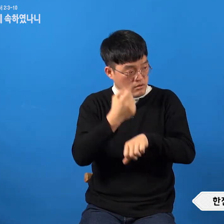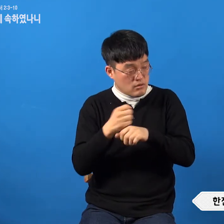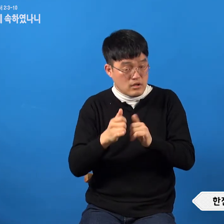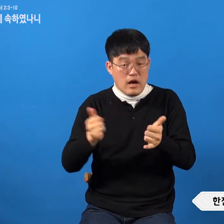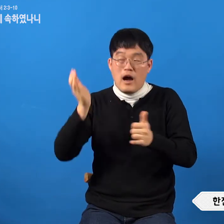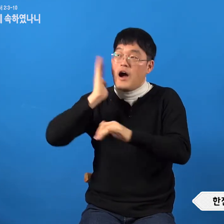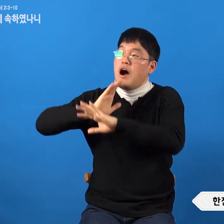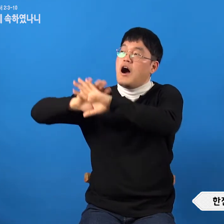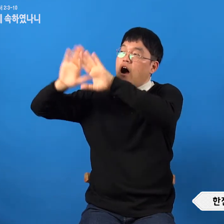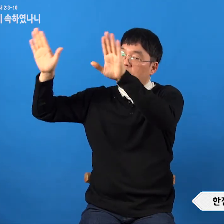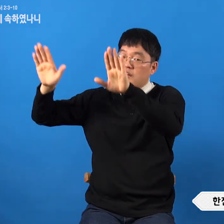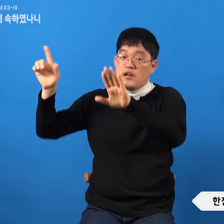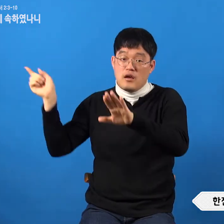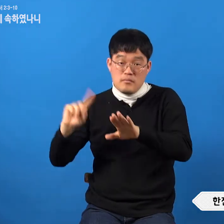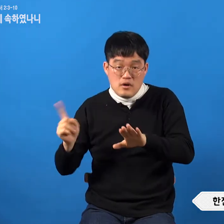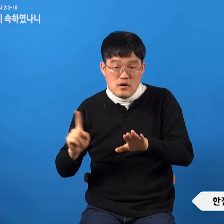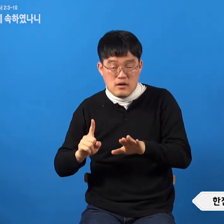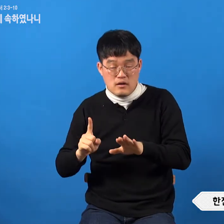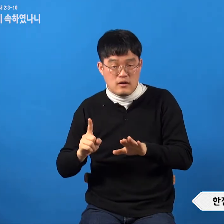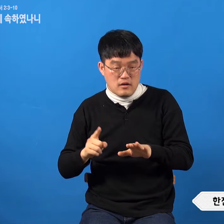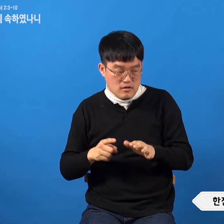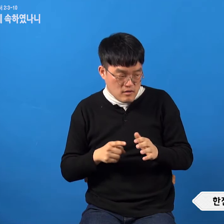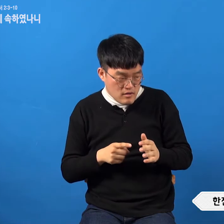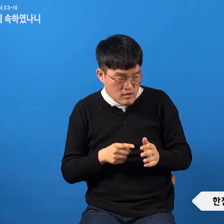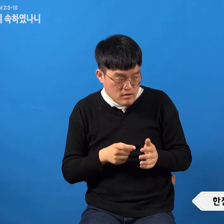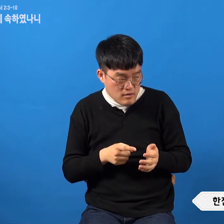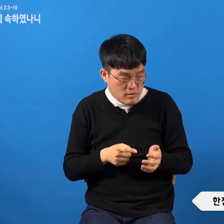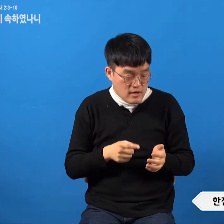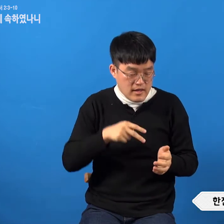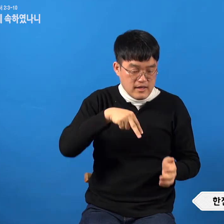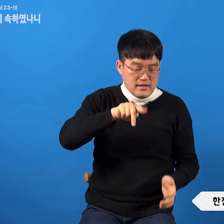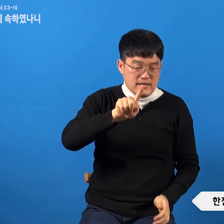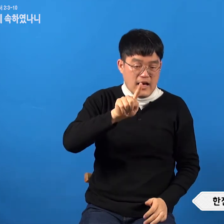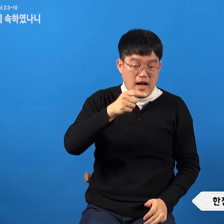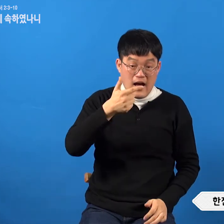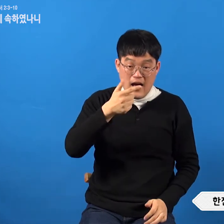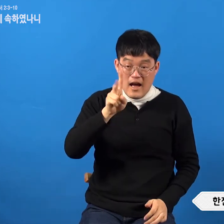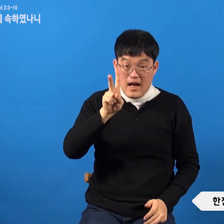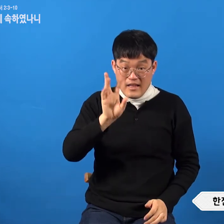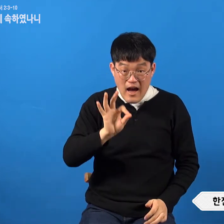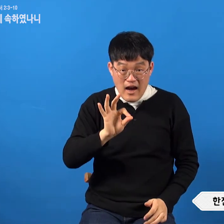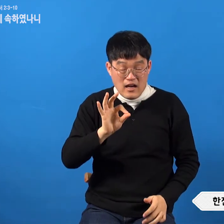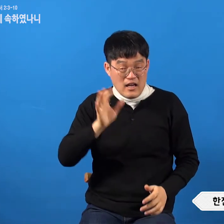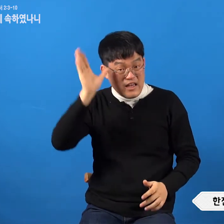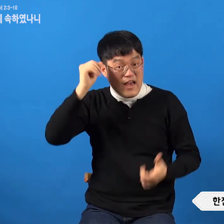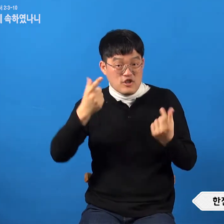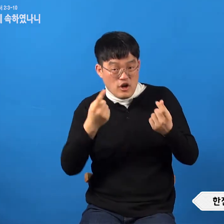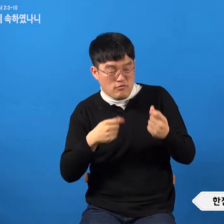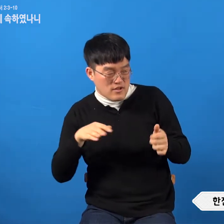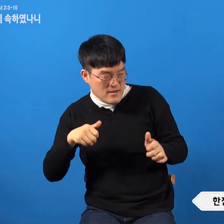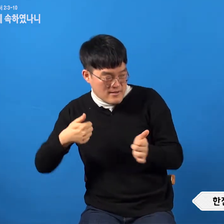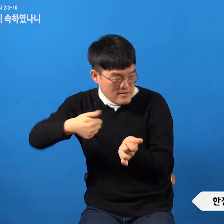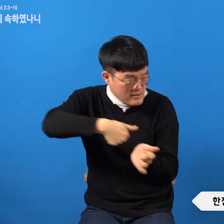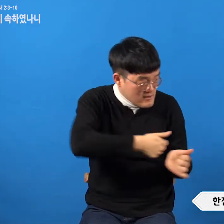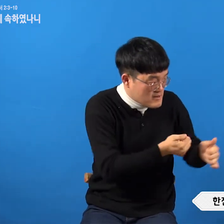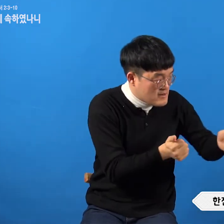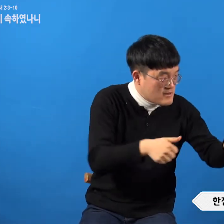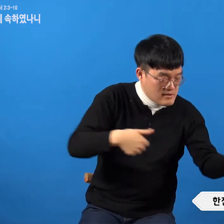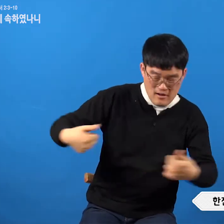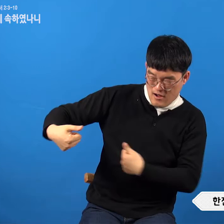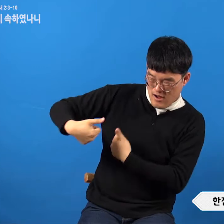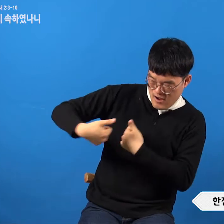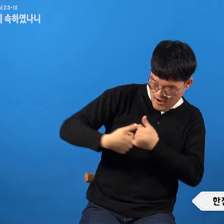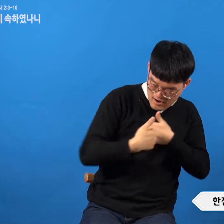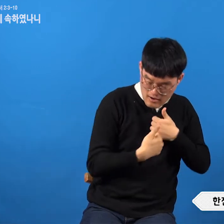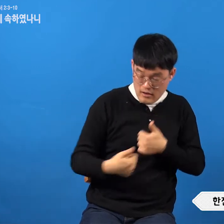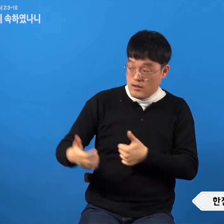불렀습니다. 정말 하나님이 하늘의 사냥개 마냥 우리를 쫓아오셔서 때가 되면 우리를